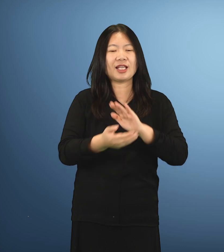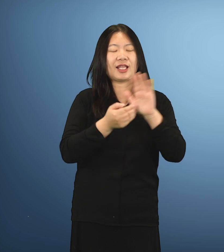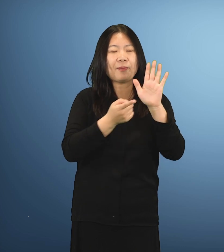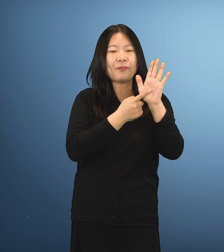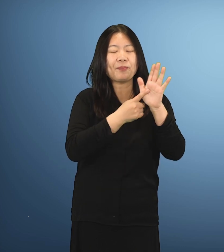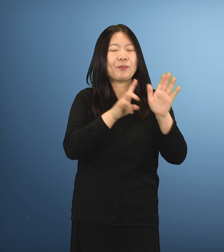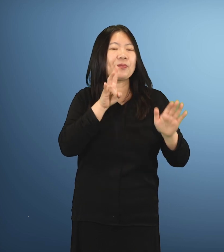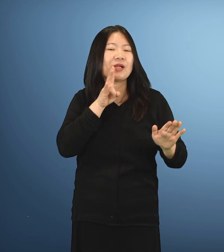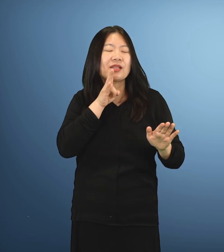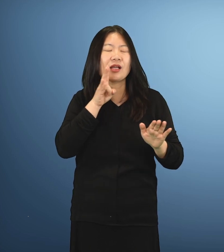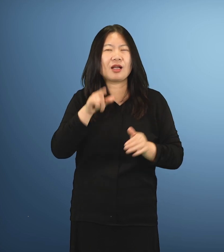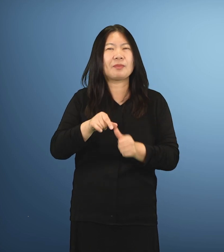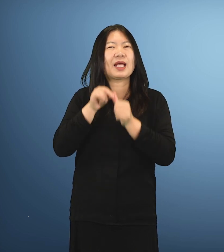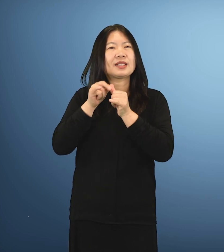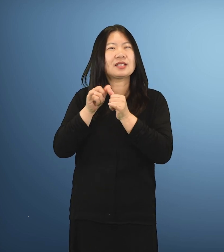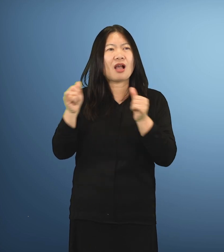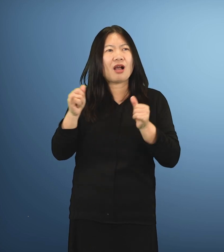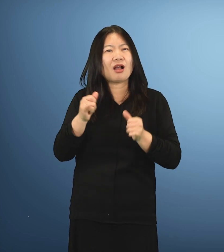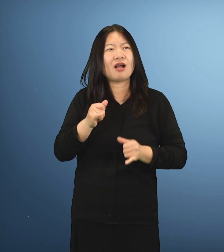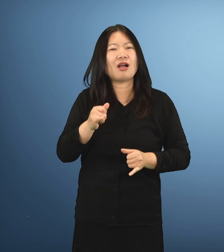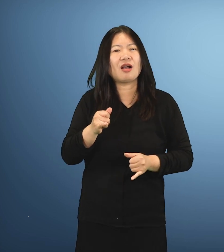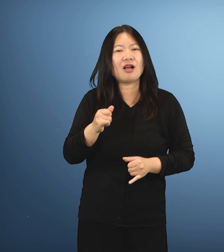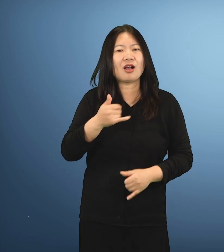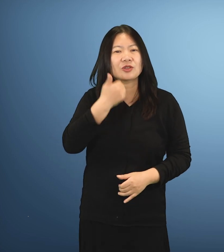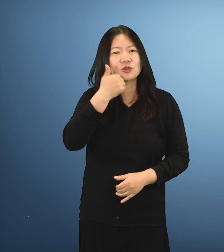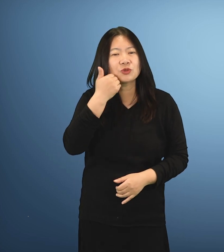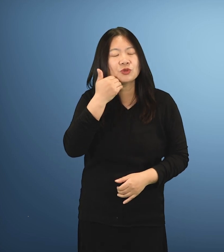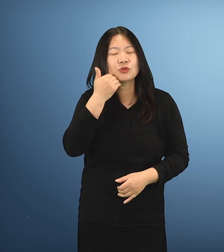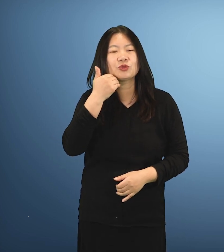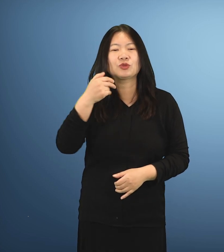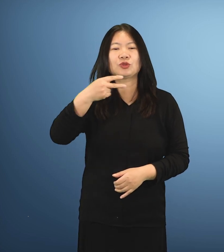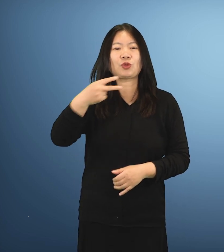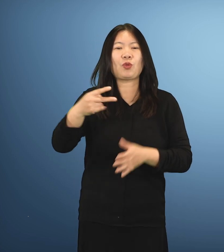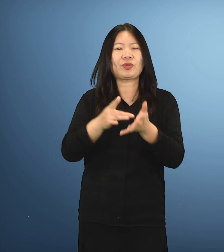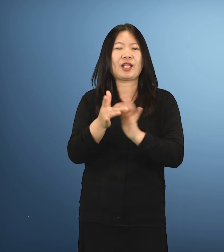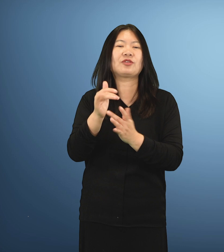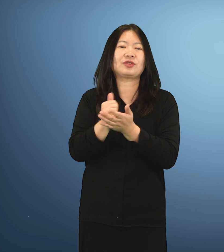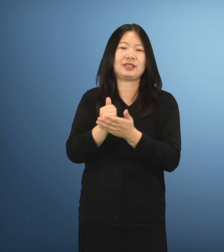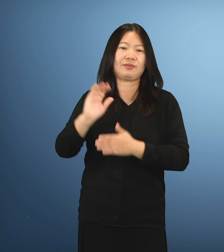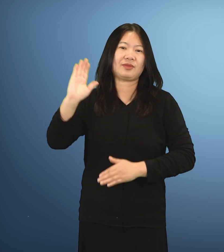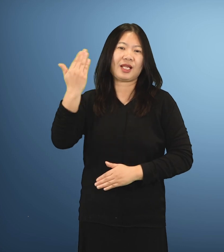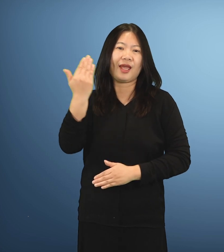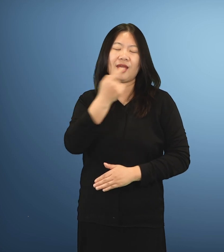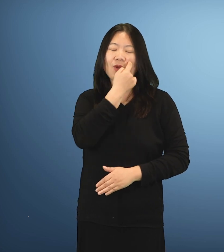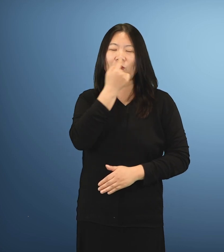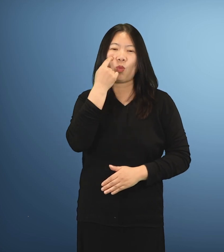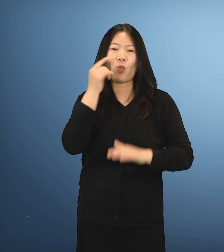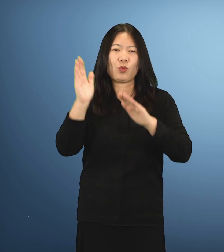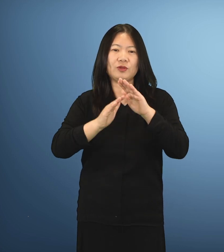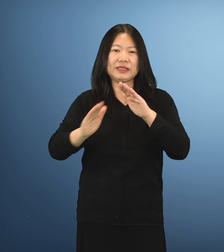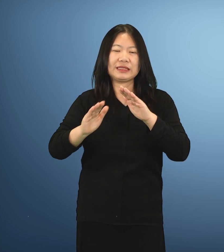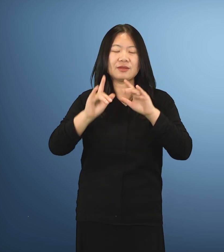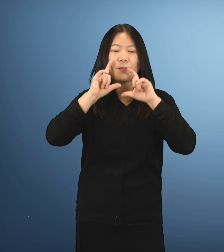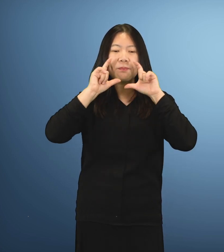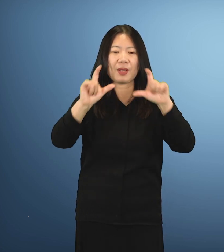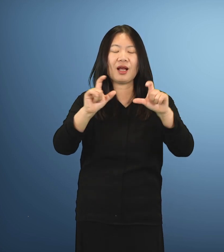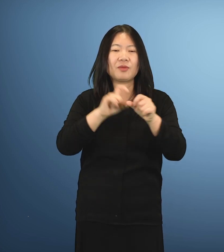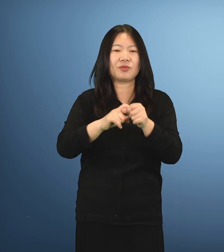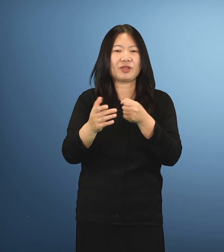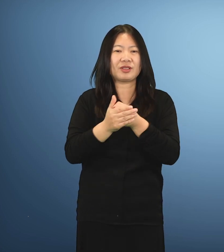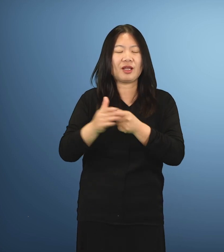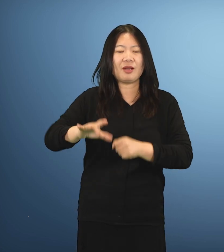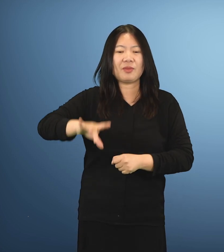예언되었던 그 메시아가 바로 이 그리스도라는 것을 공증하고 확증하는 의미에서